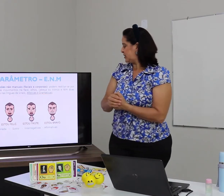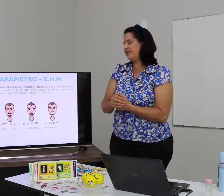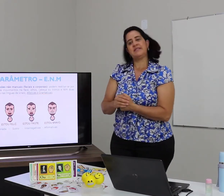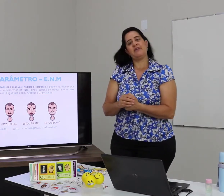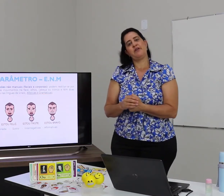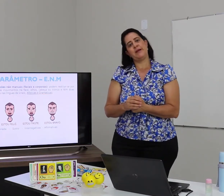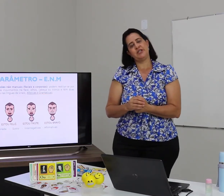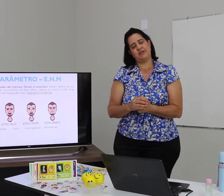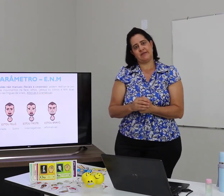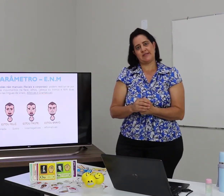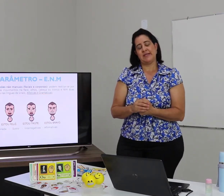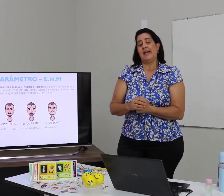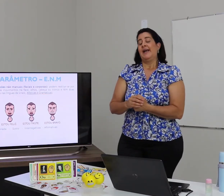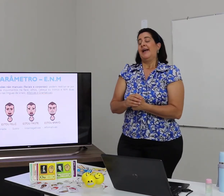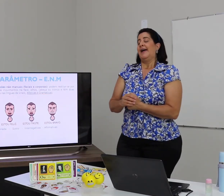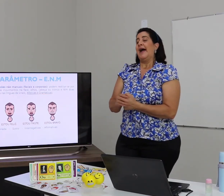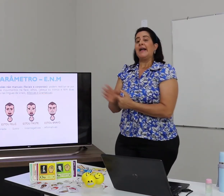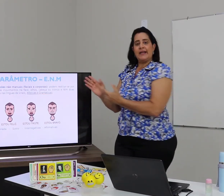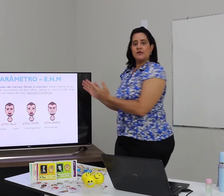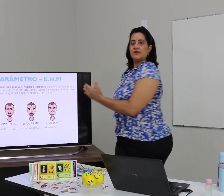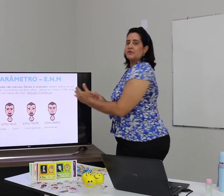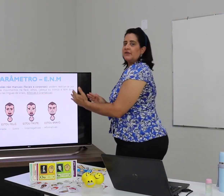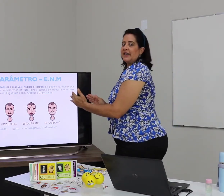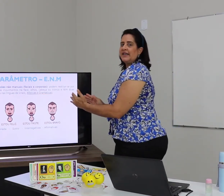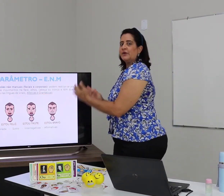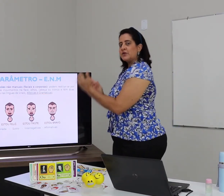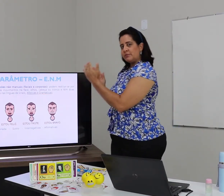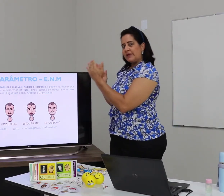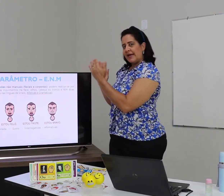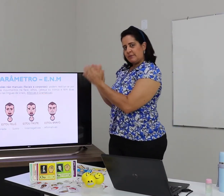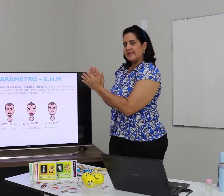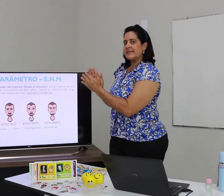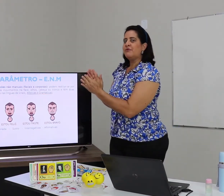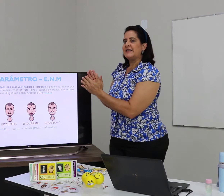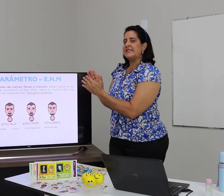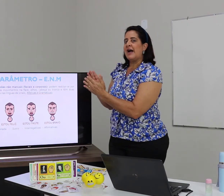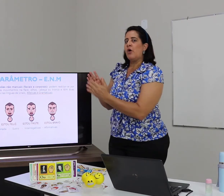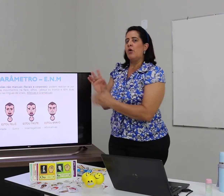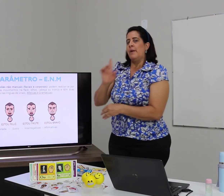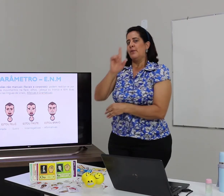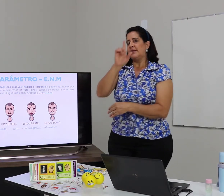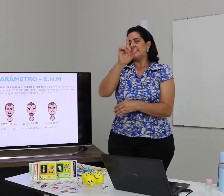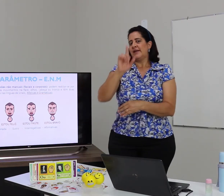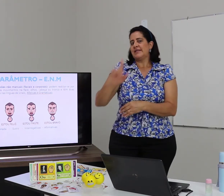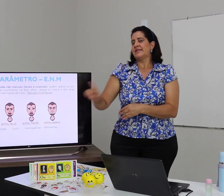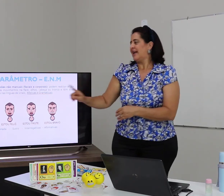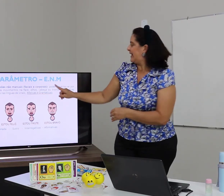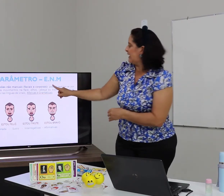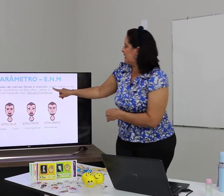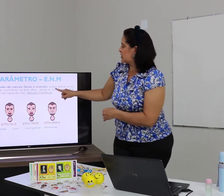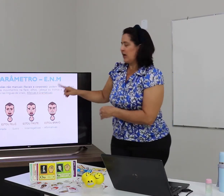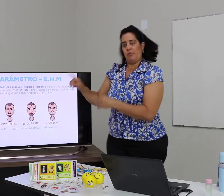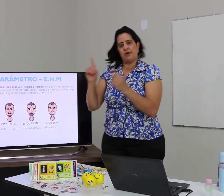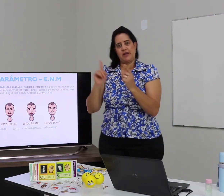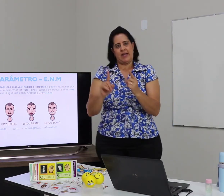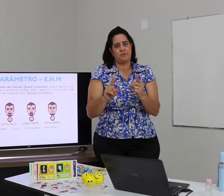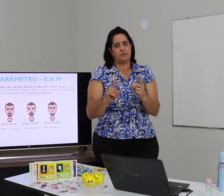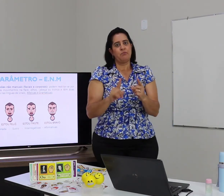Interrogativas e afirmativas. Aqui nós vamos ver que a expressão facial, muitas vezes ela é gramatical, por quê? Porque